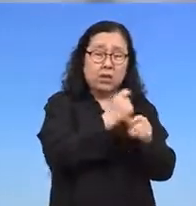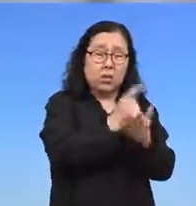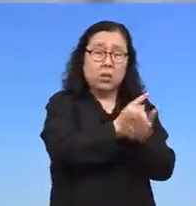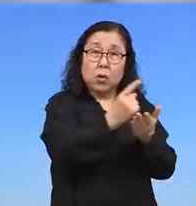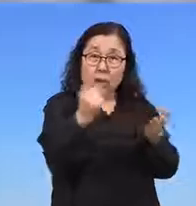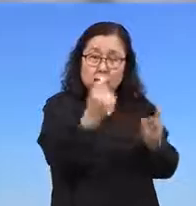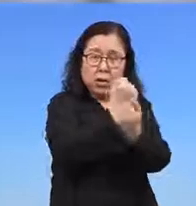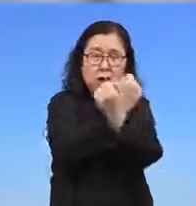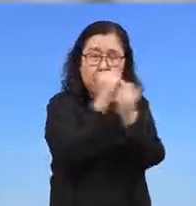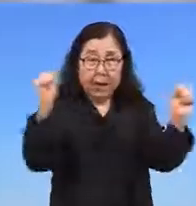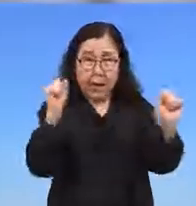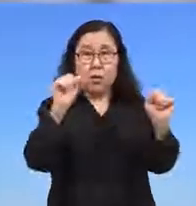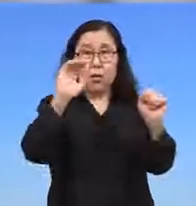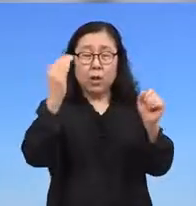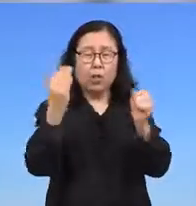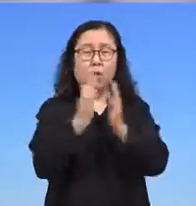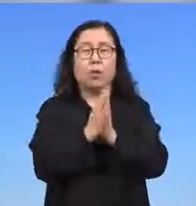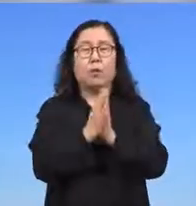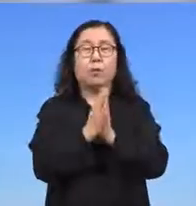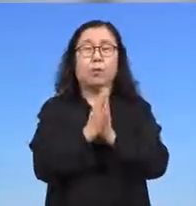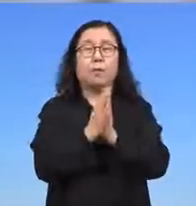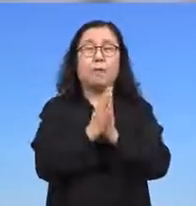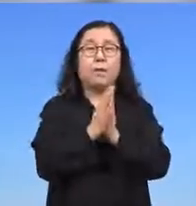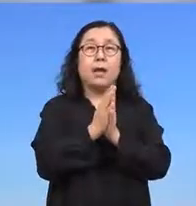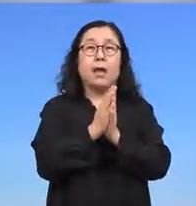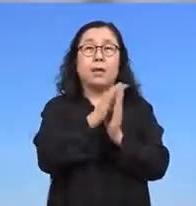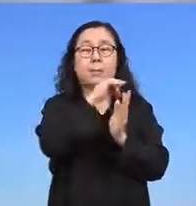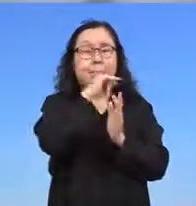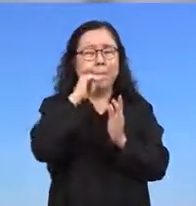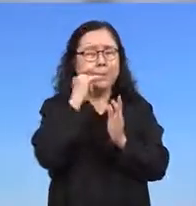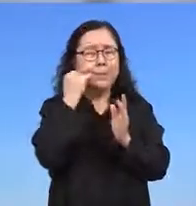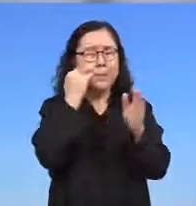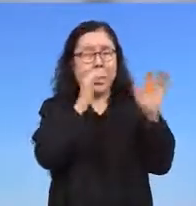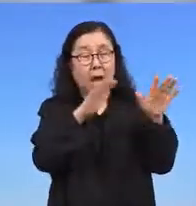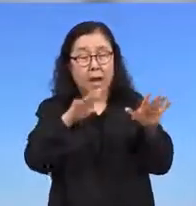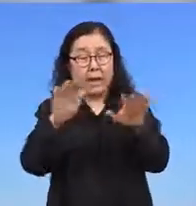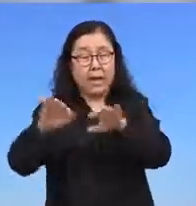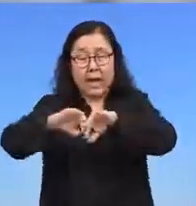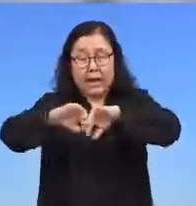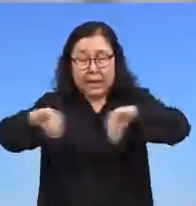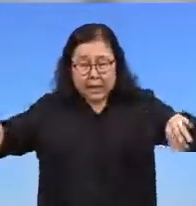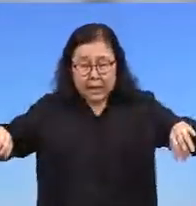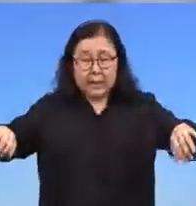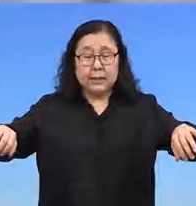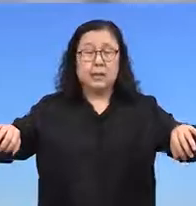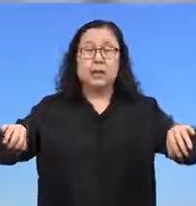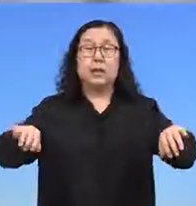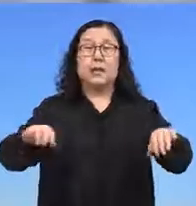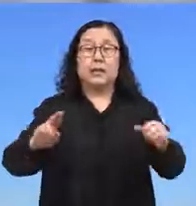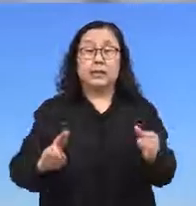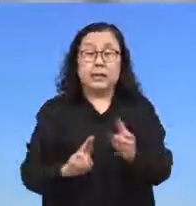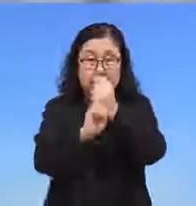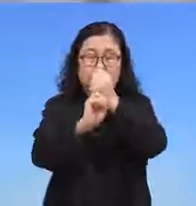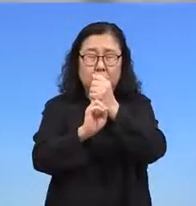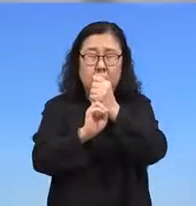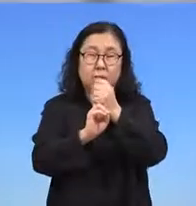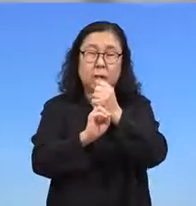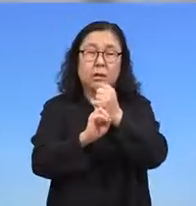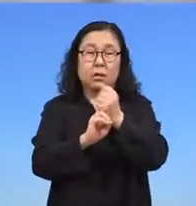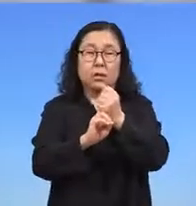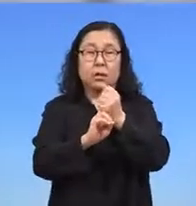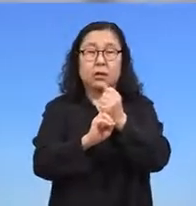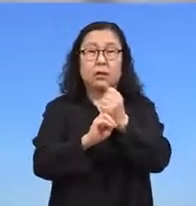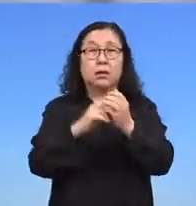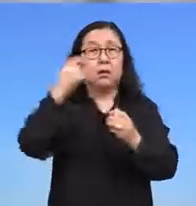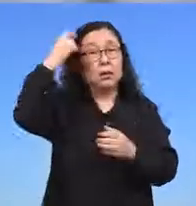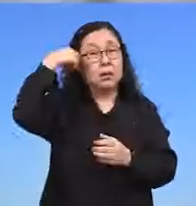홍해가 갈라지는 기적을 경험하는 그 순간에 그 넘치는 기쁨이 광야 생활 내내 그 마음을 감사로